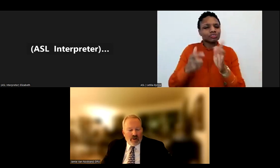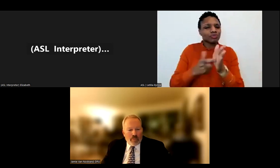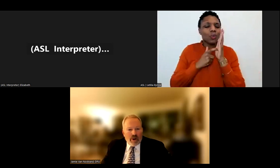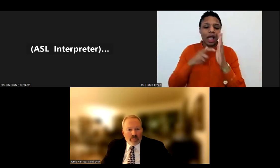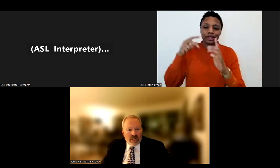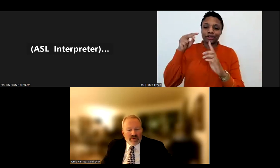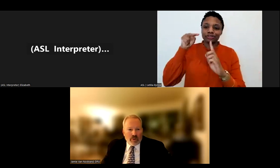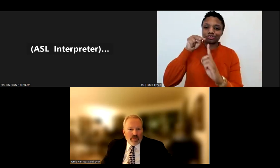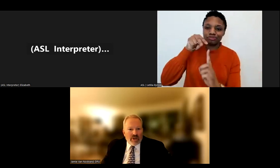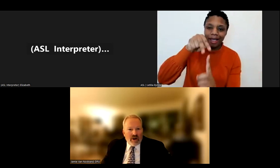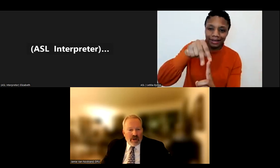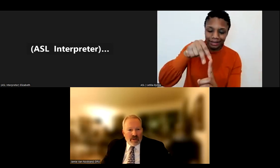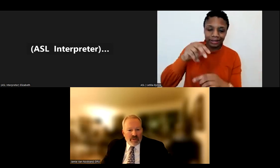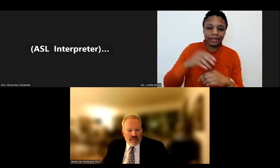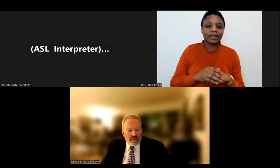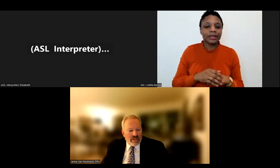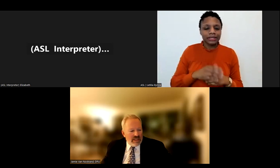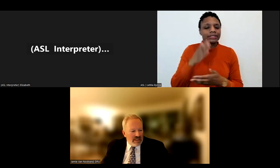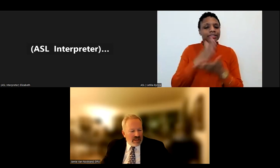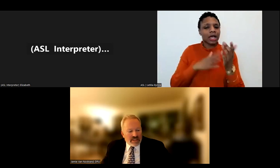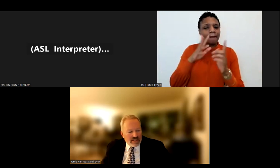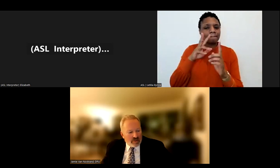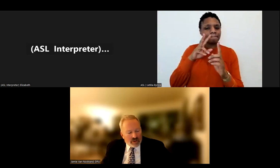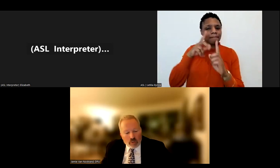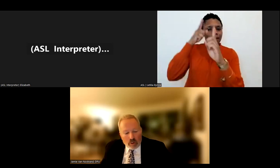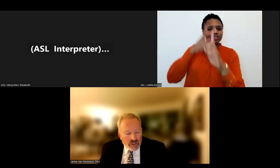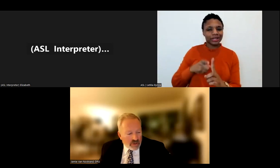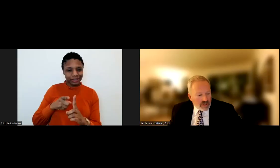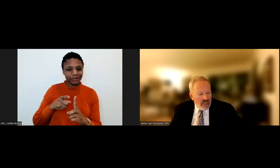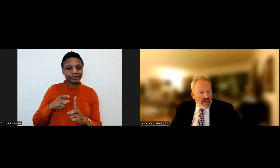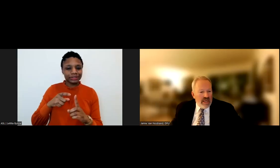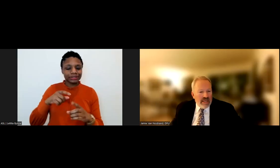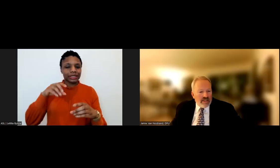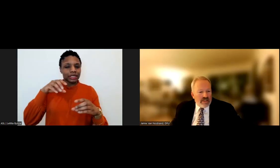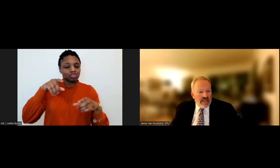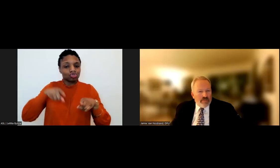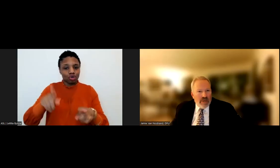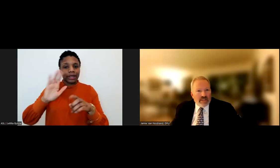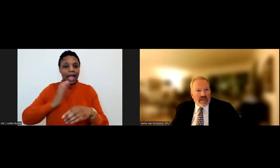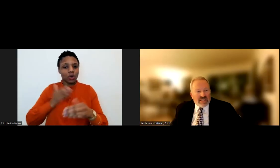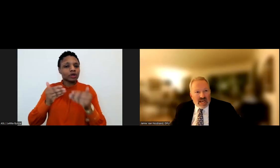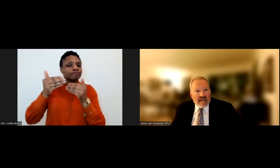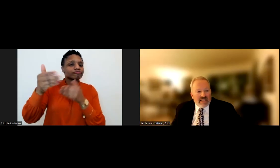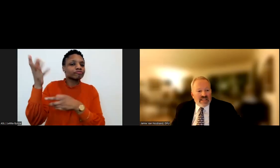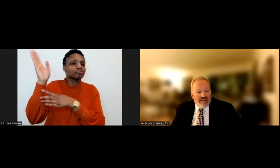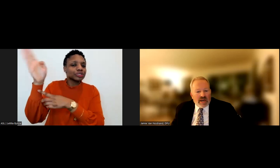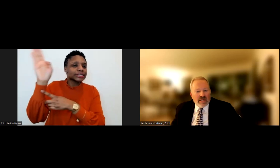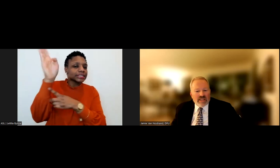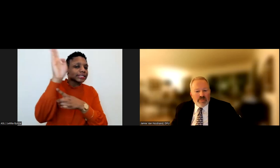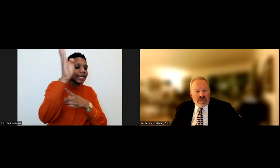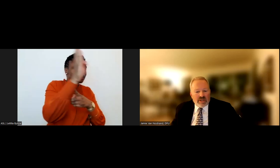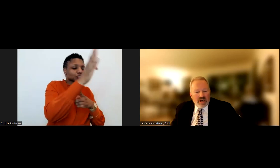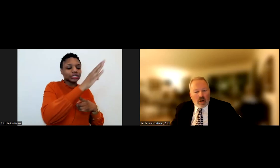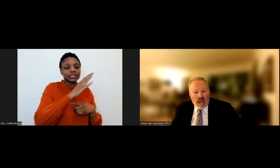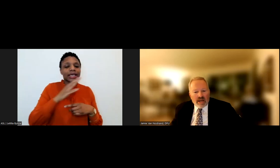felicitamos o celebramos a las agencias que están o las compañías que están tomando en cuenta esto y tal